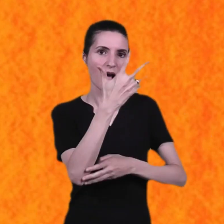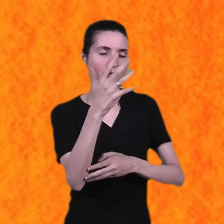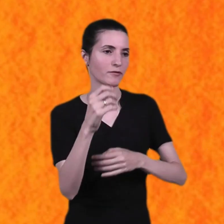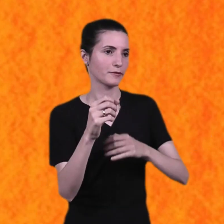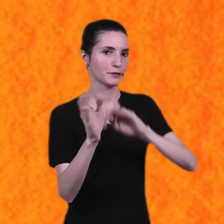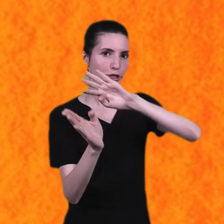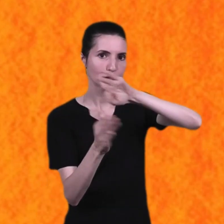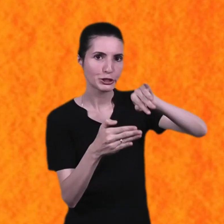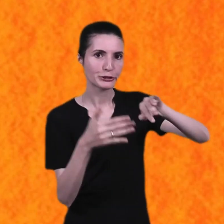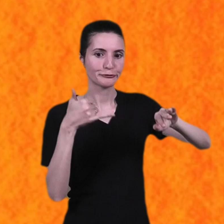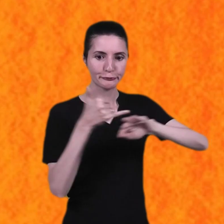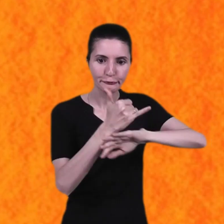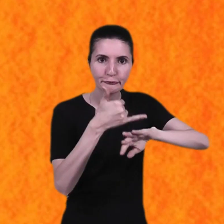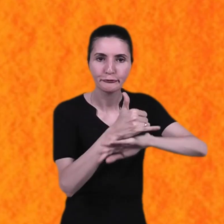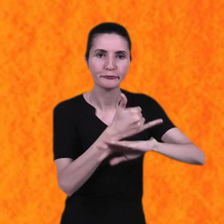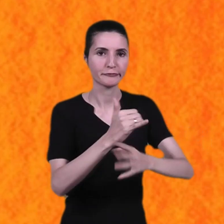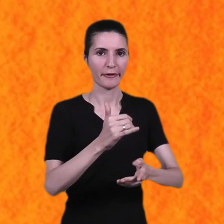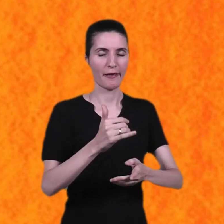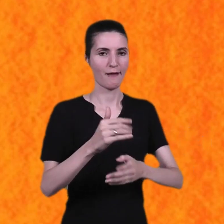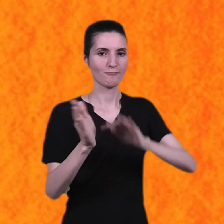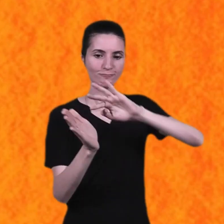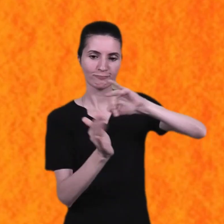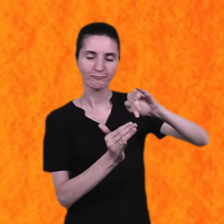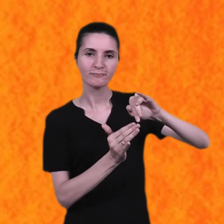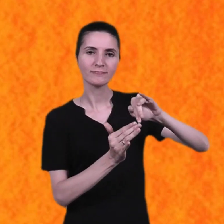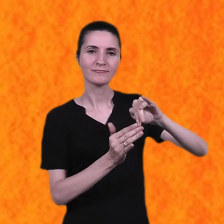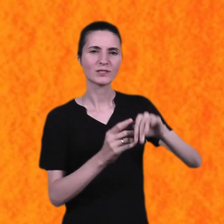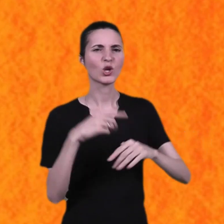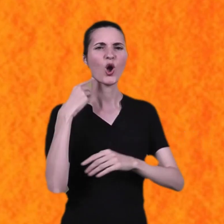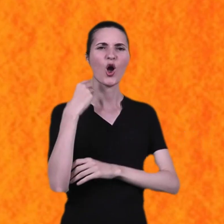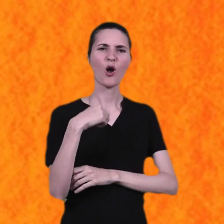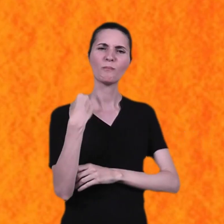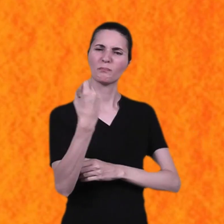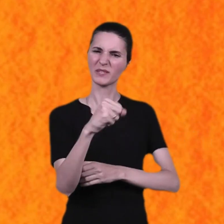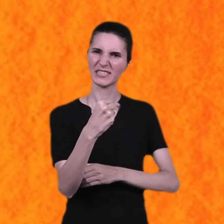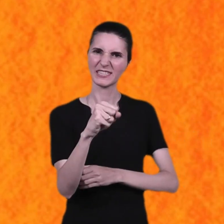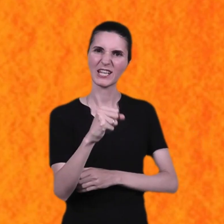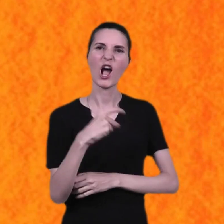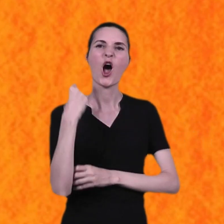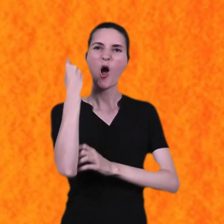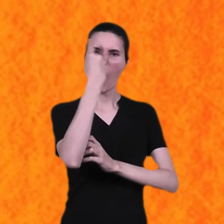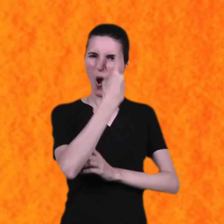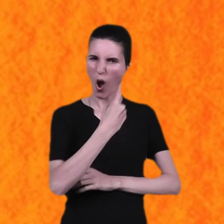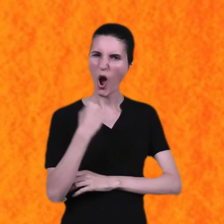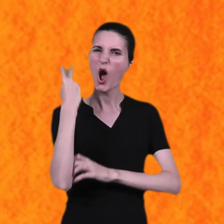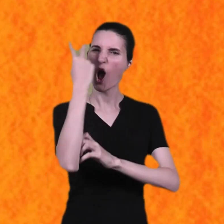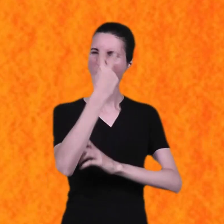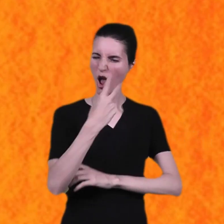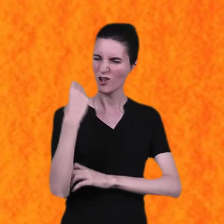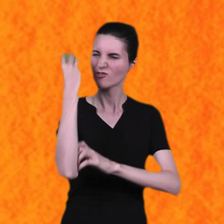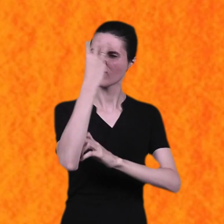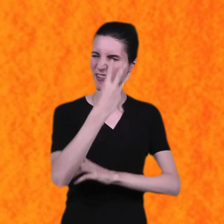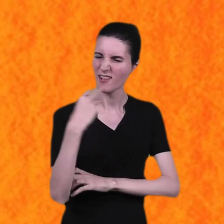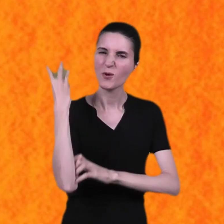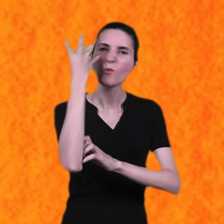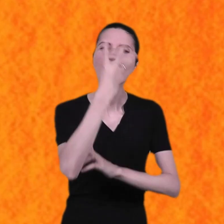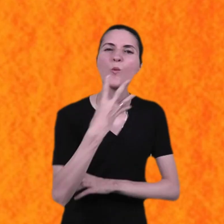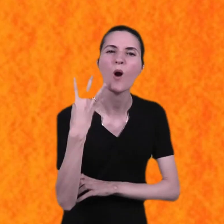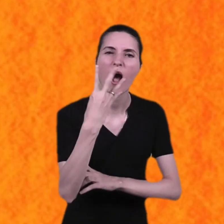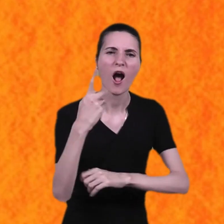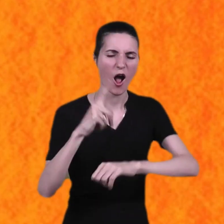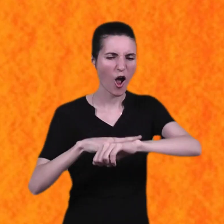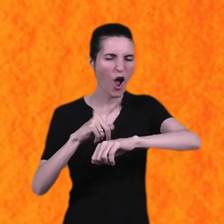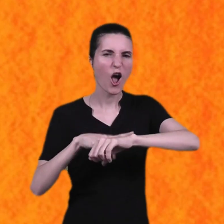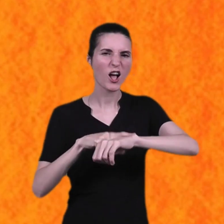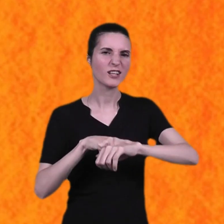de verdade, várias e várias horas, Eu sugiro, para ser de verdade, para